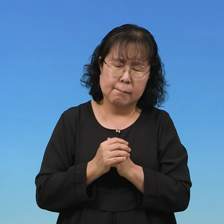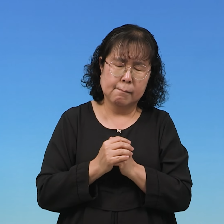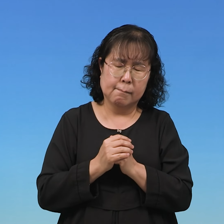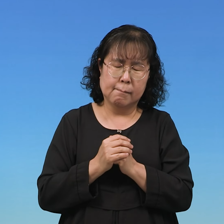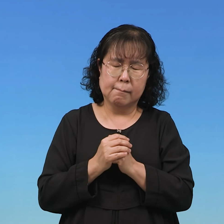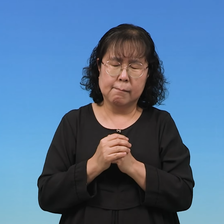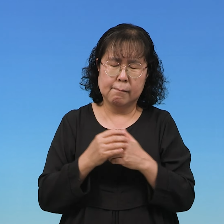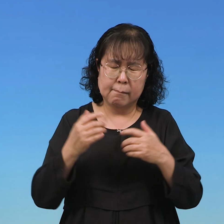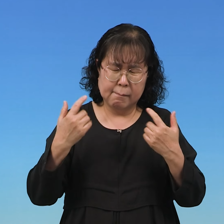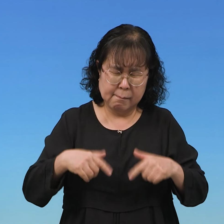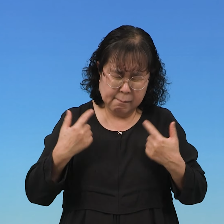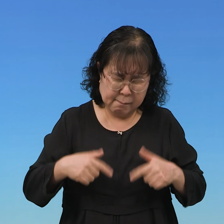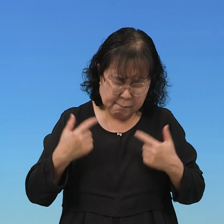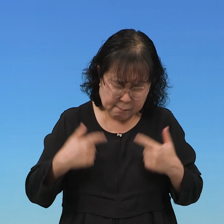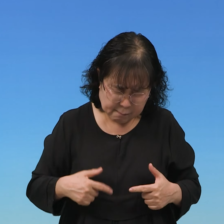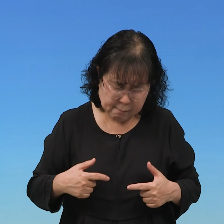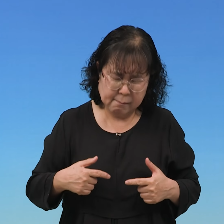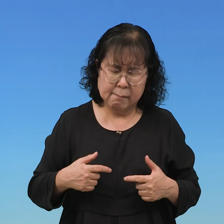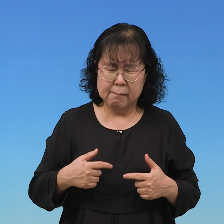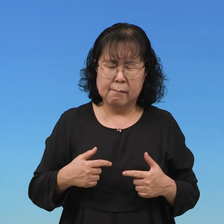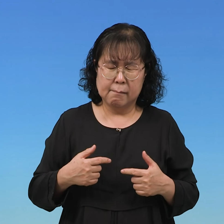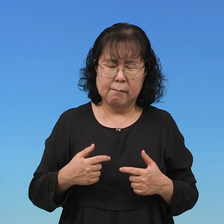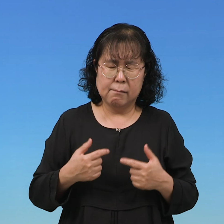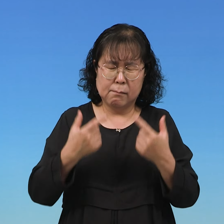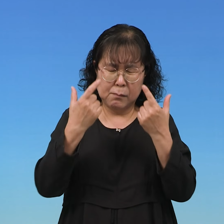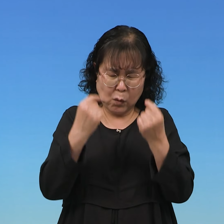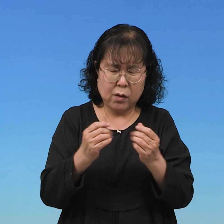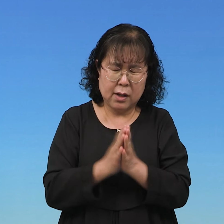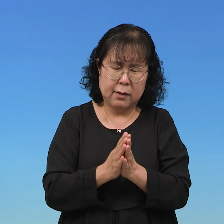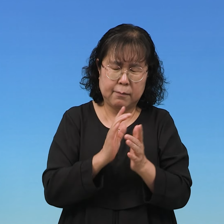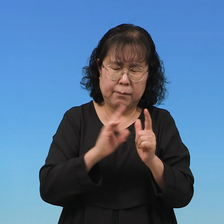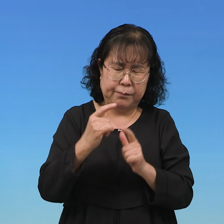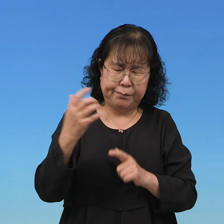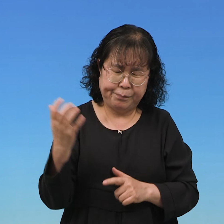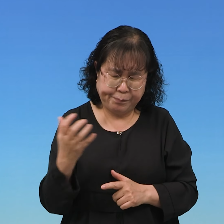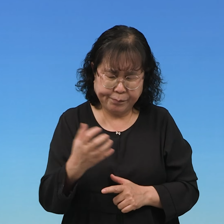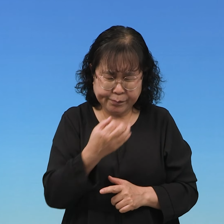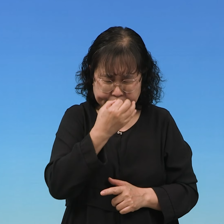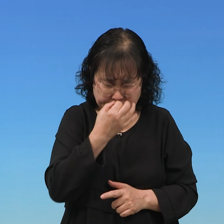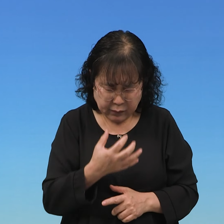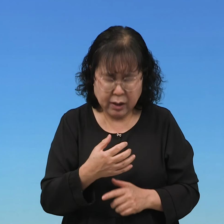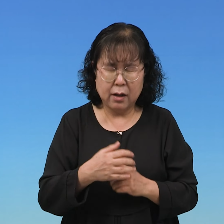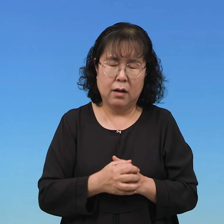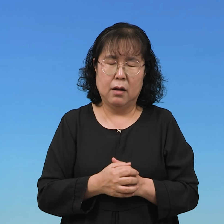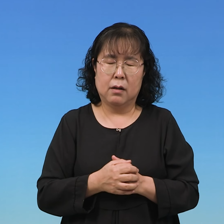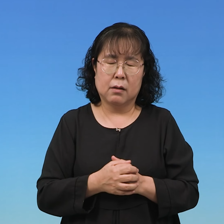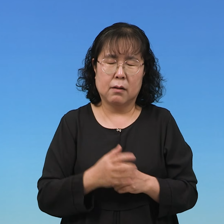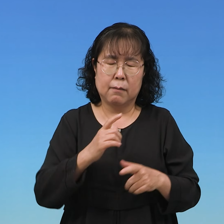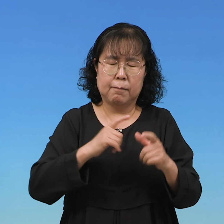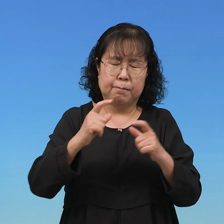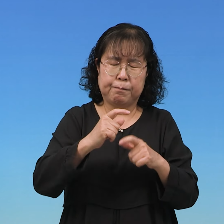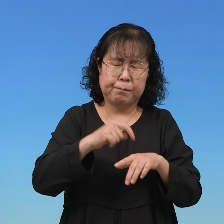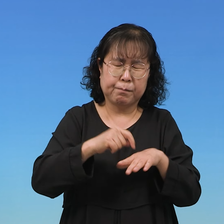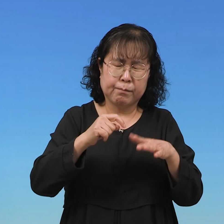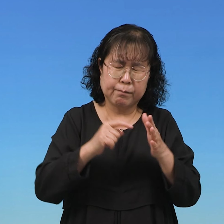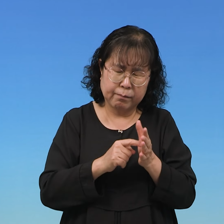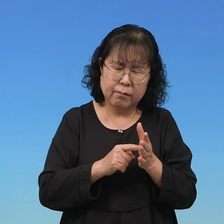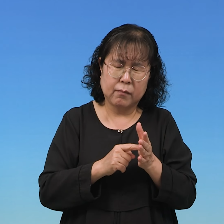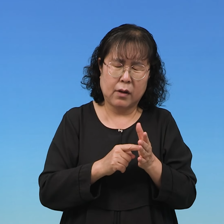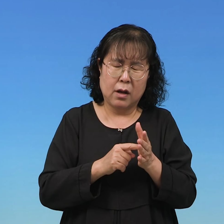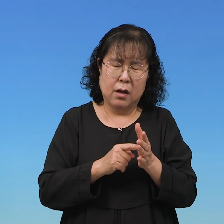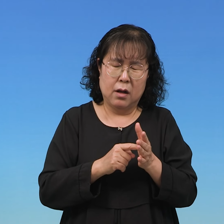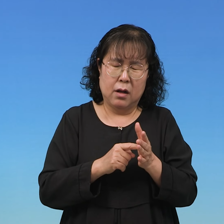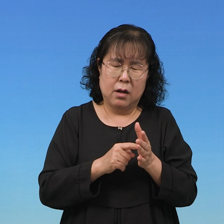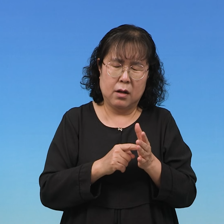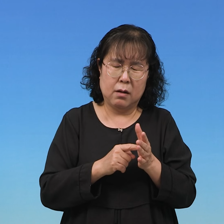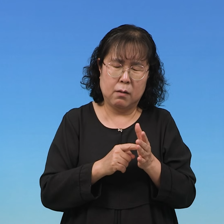되돌아보면 매년이 그래 왔습니다만 유난히 더 아프고 유난히 더 힘들고 유난히 우리 가슴을